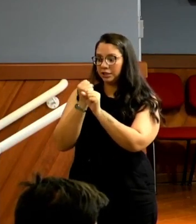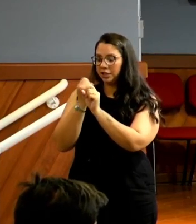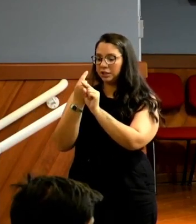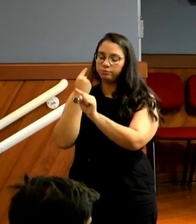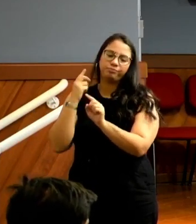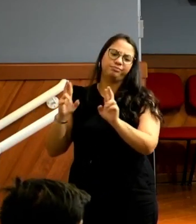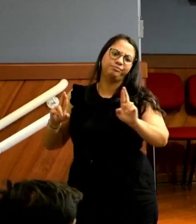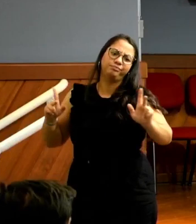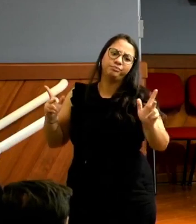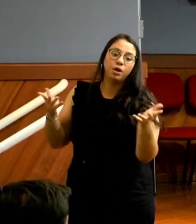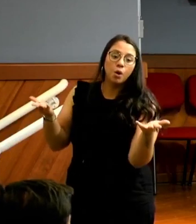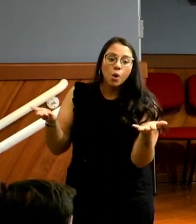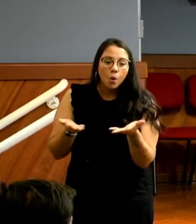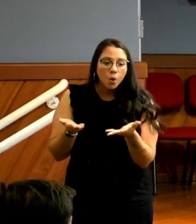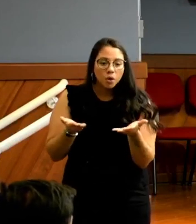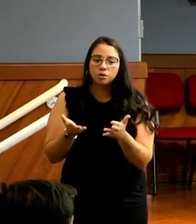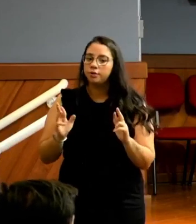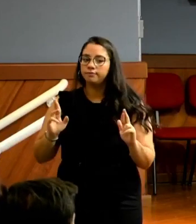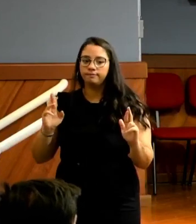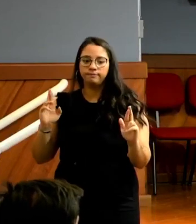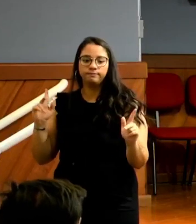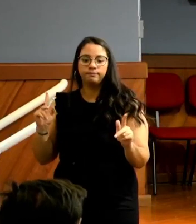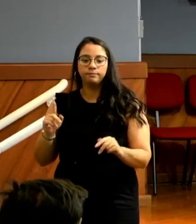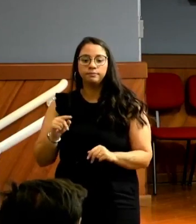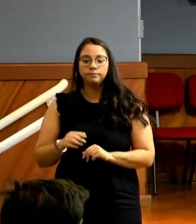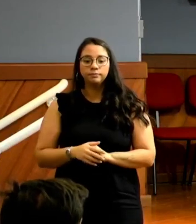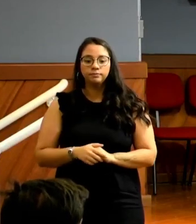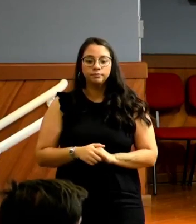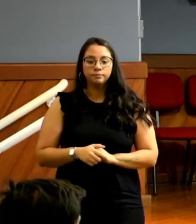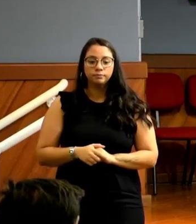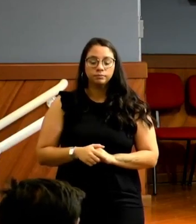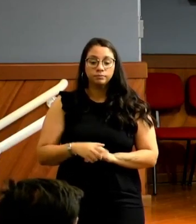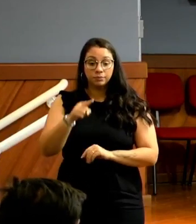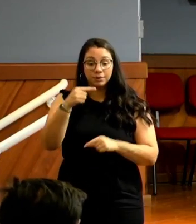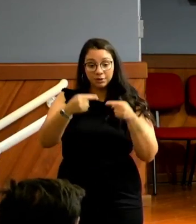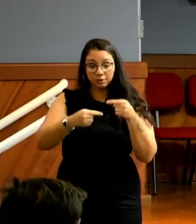uma, hoje completamente diferente, né?